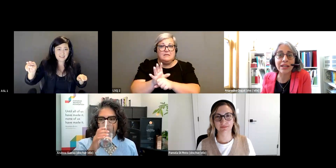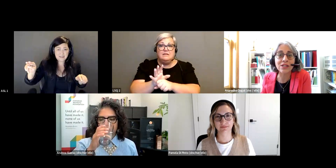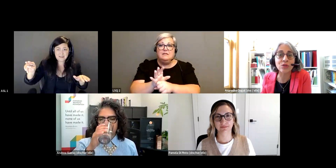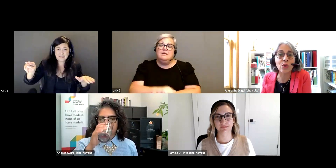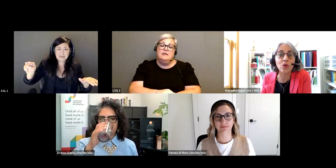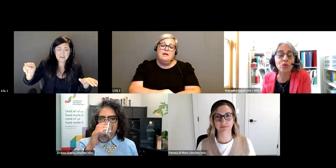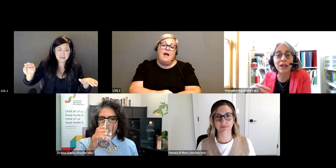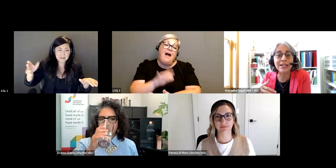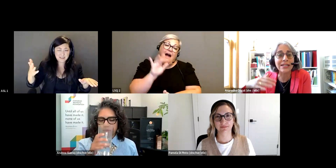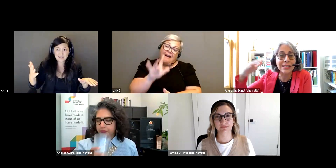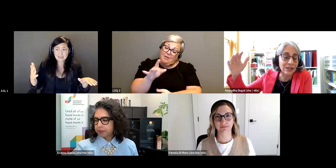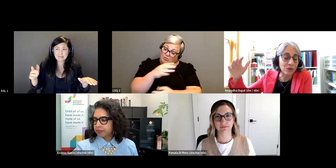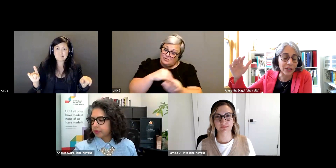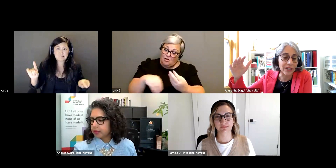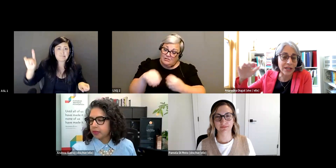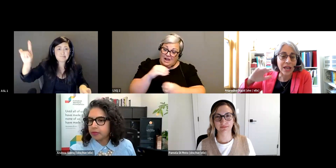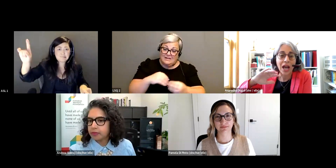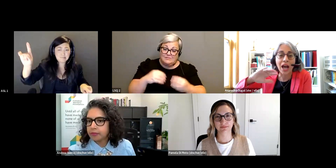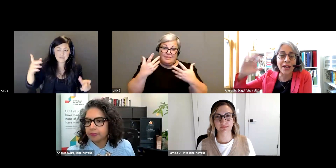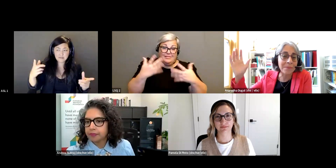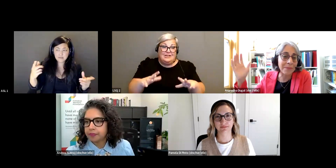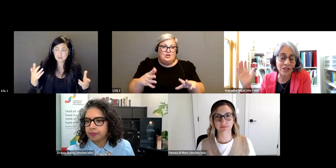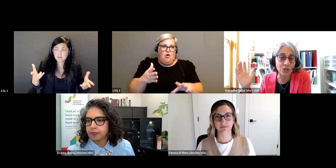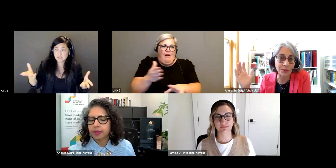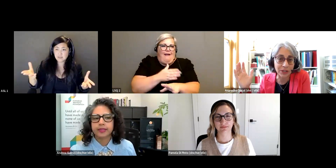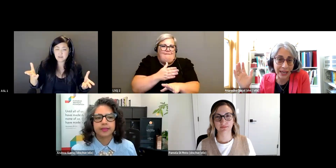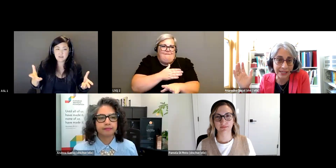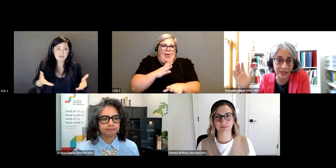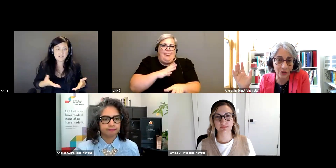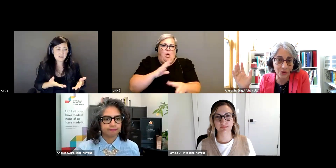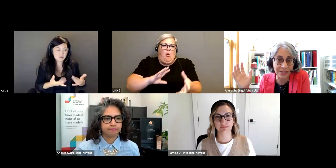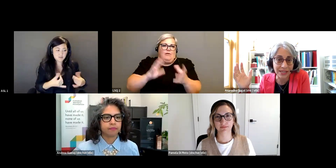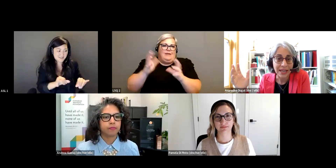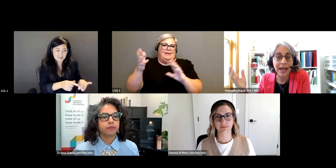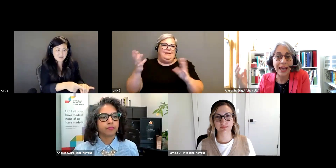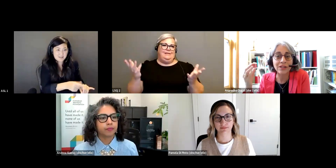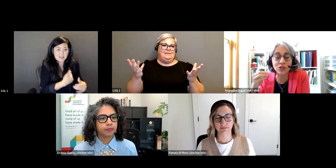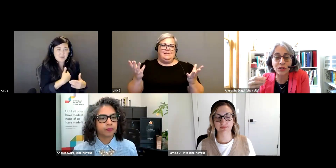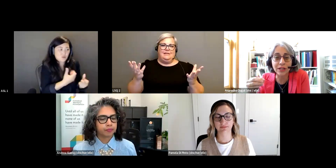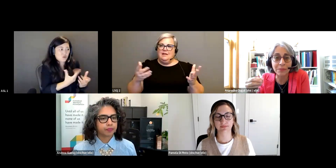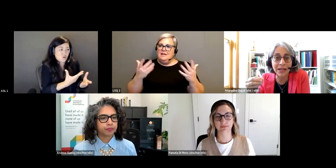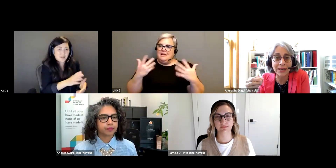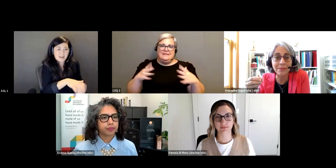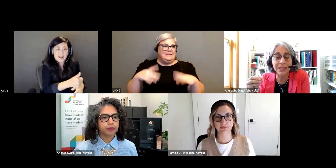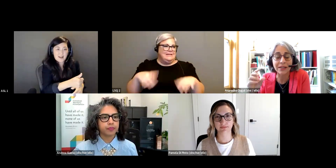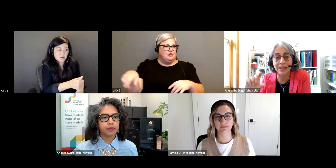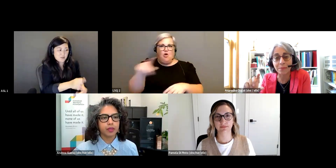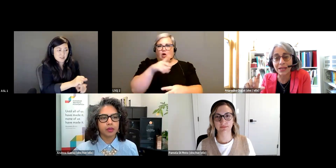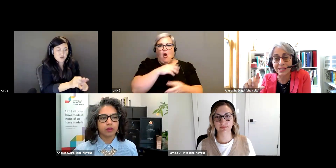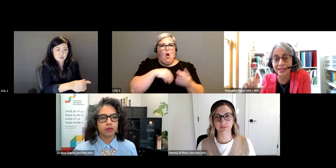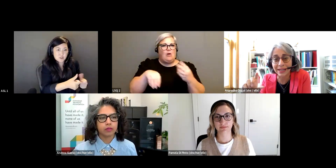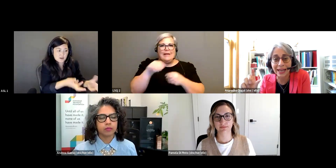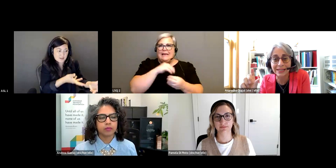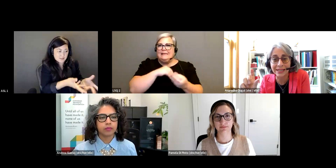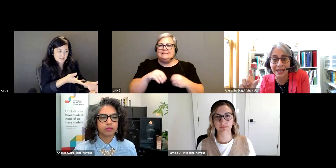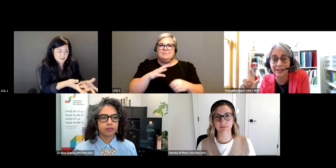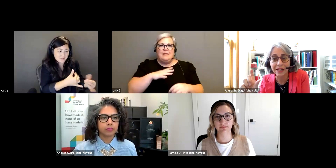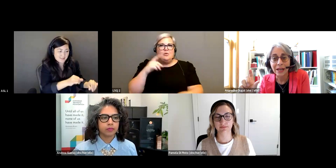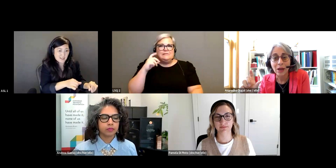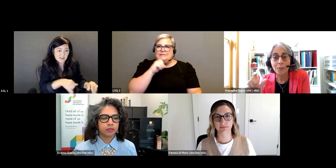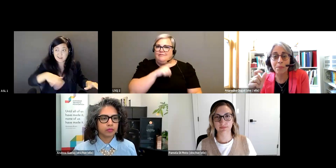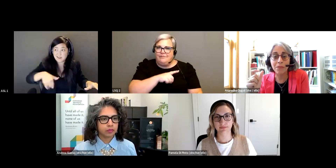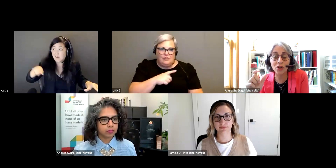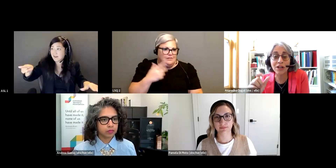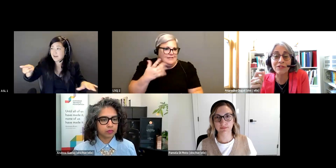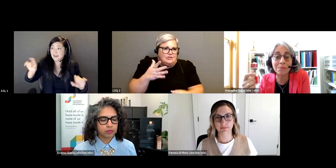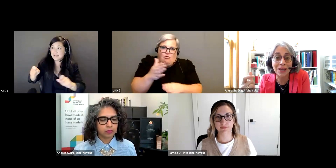c'est parce que les organismes étaient déjà en crise. Les organismes faisaient déjà face à des